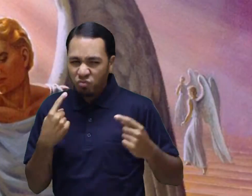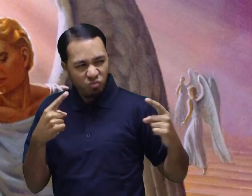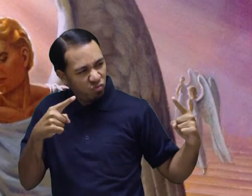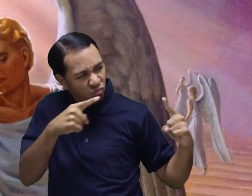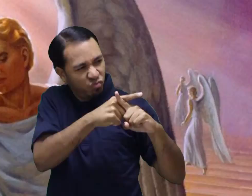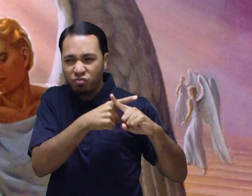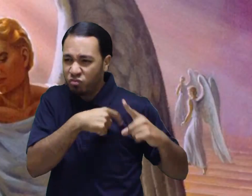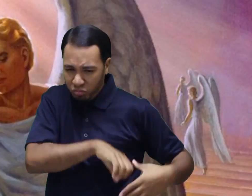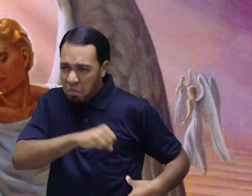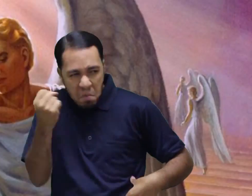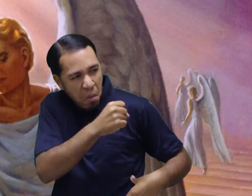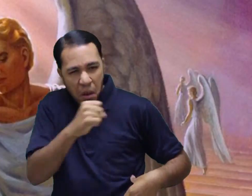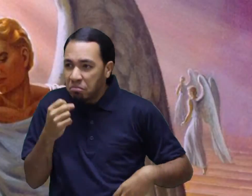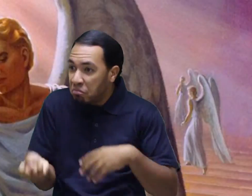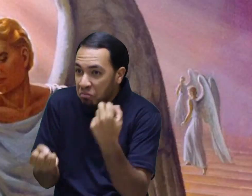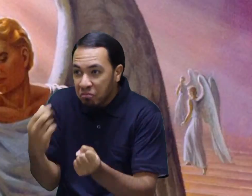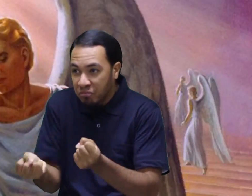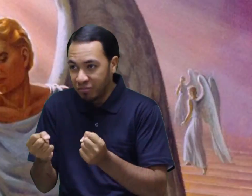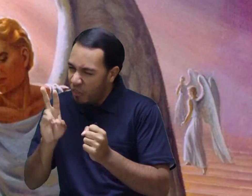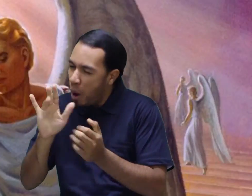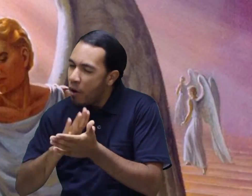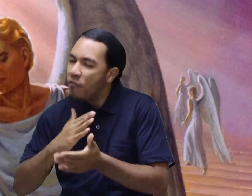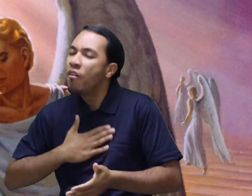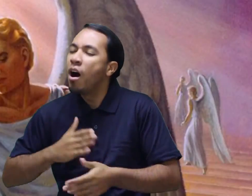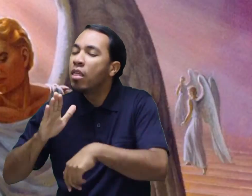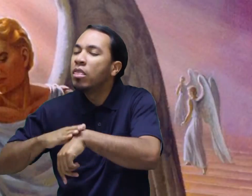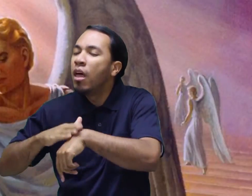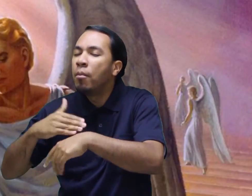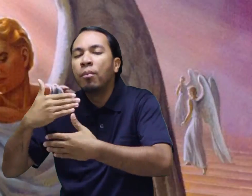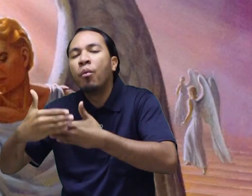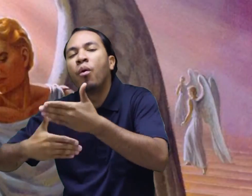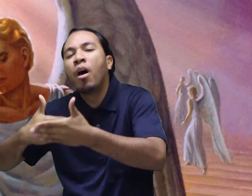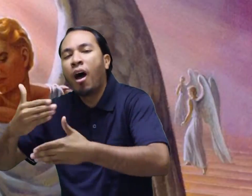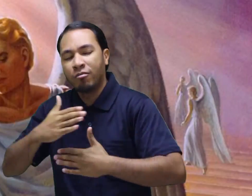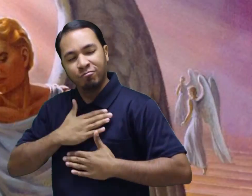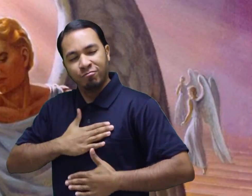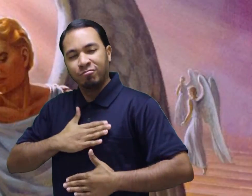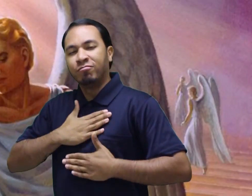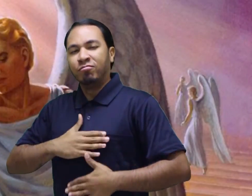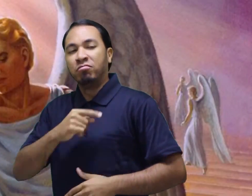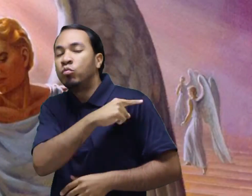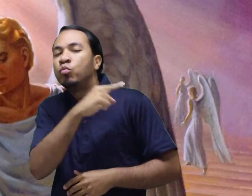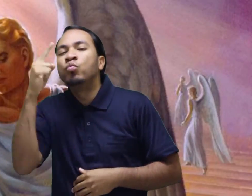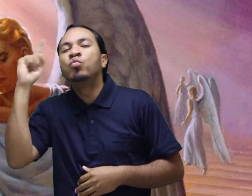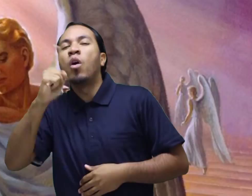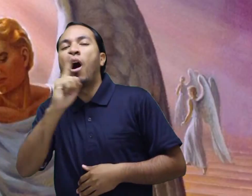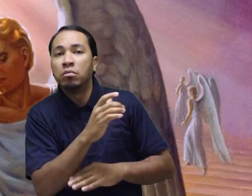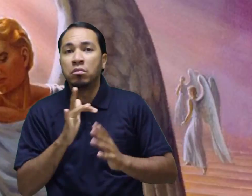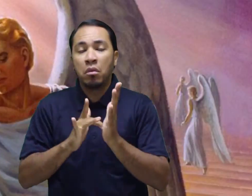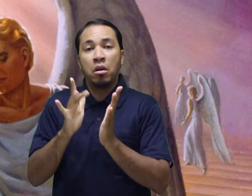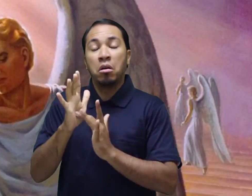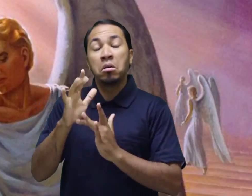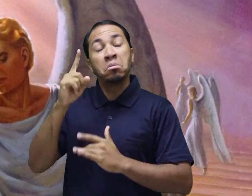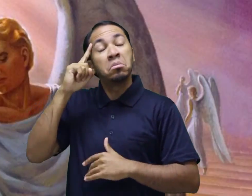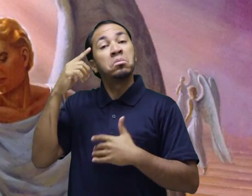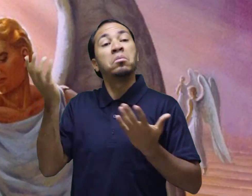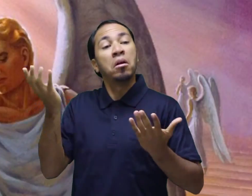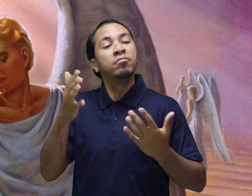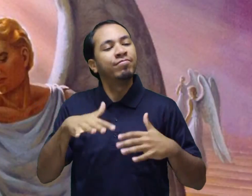Deus. Decidiram tentar tomar à força o trono de Deus e o céu. Planejaram fazer um ataque ao grupo de anjos